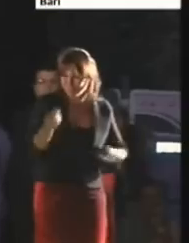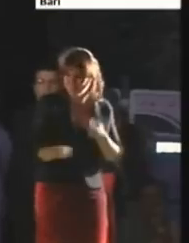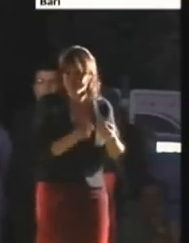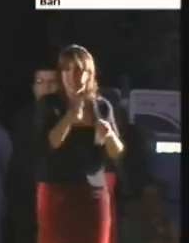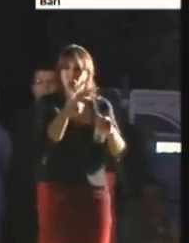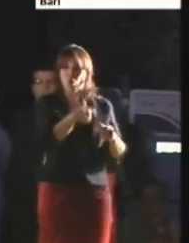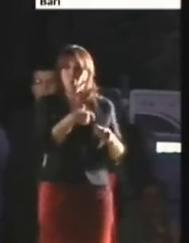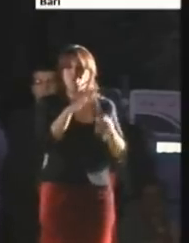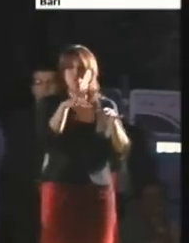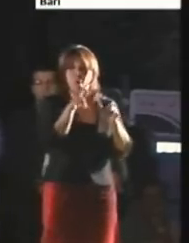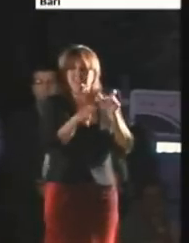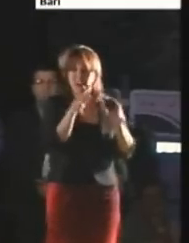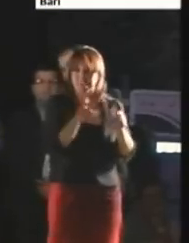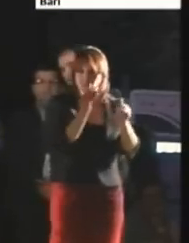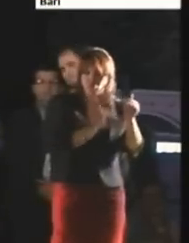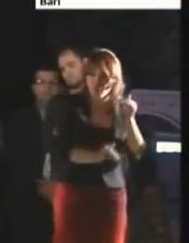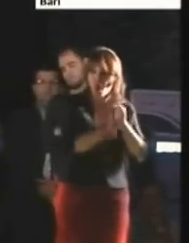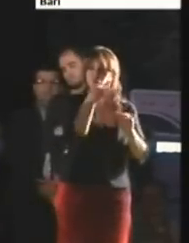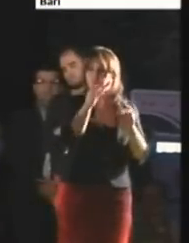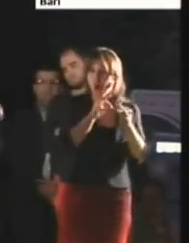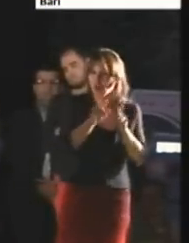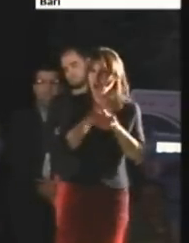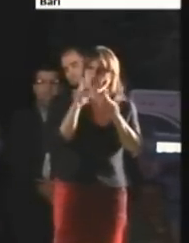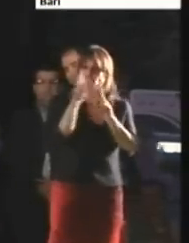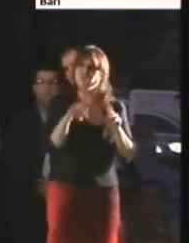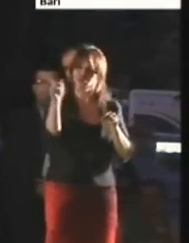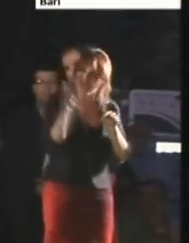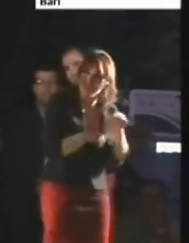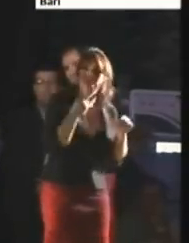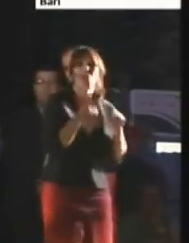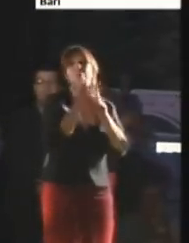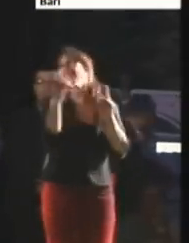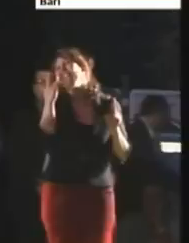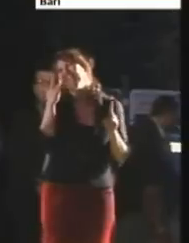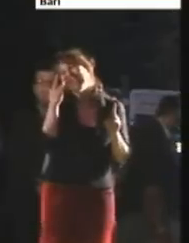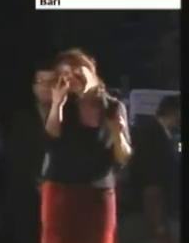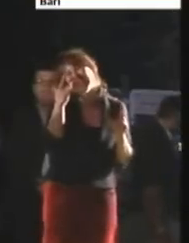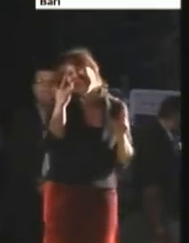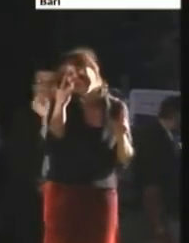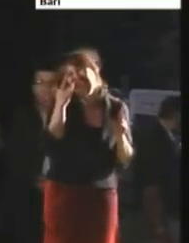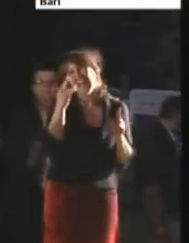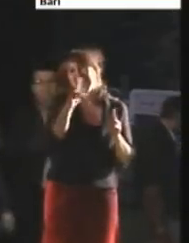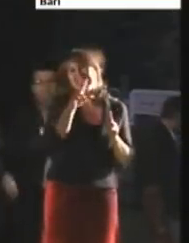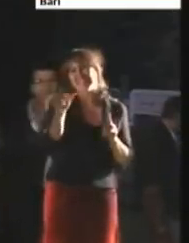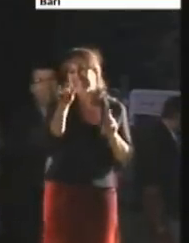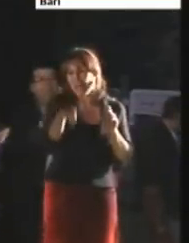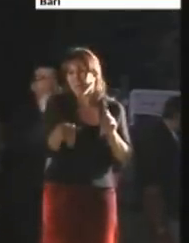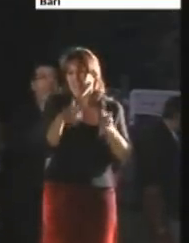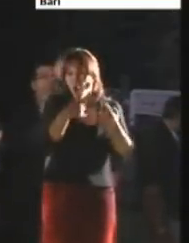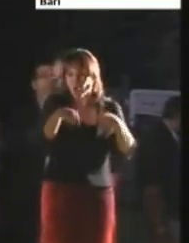5.000 abitanti, togli veramente le province, le togli veramente, non che fai finta e assumi 36.000 consiglieri in più